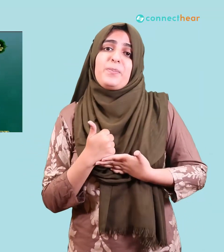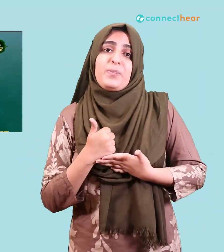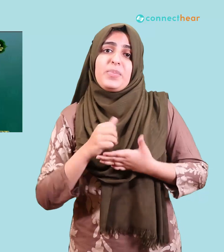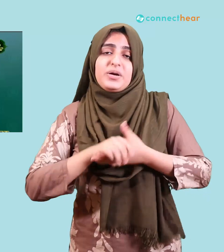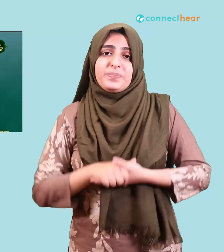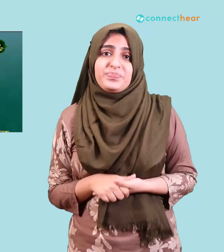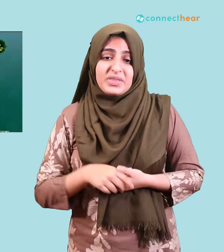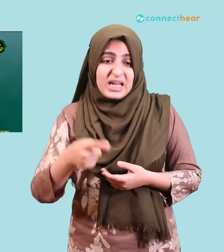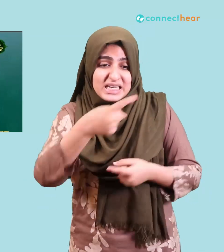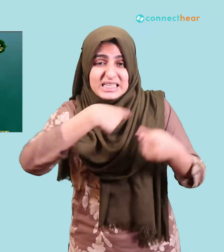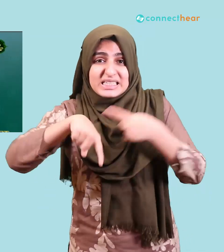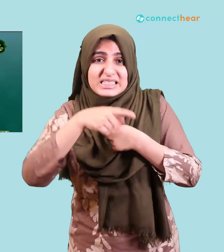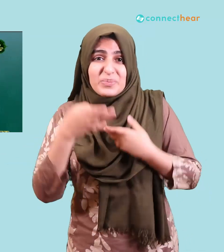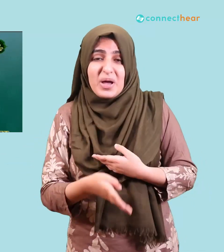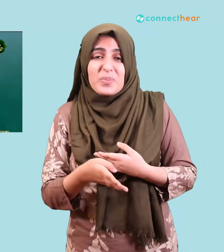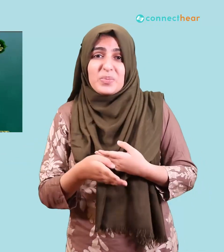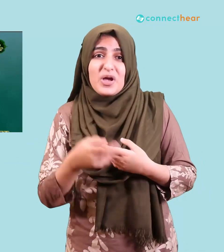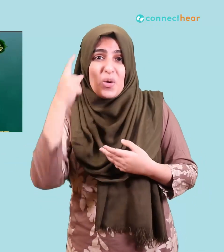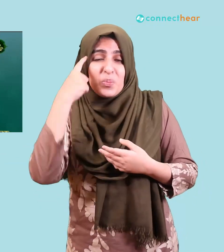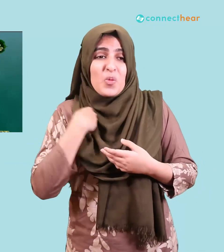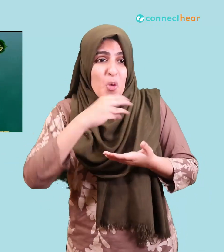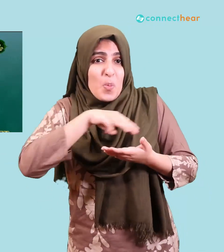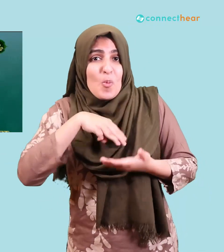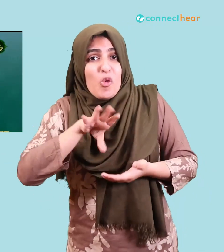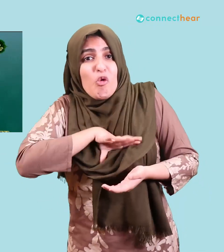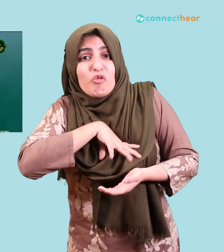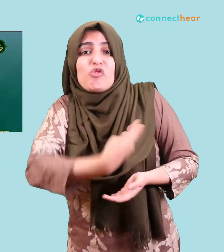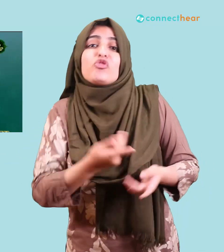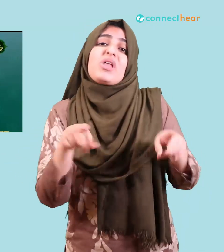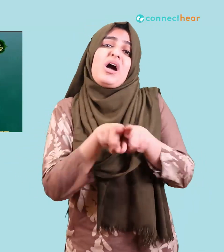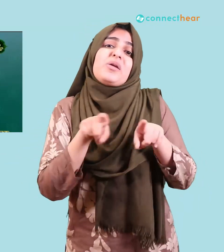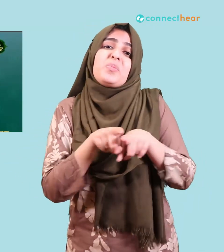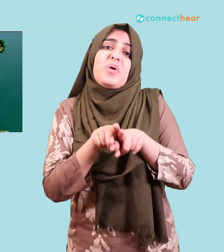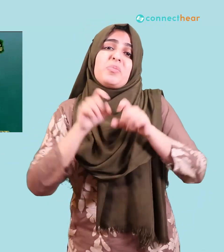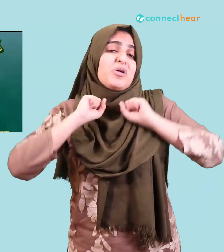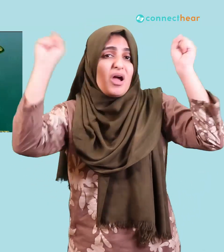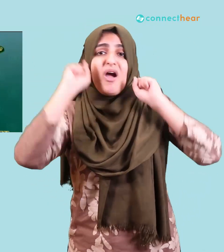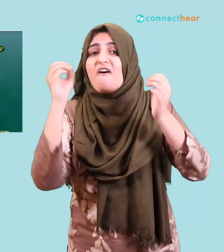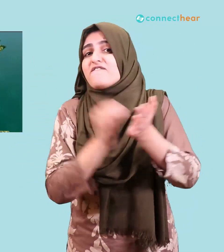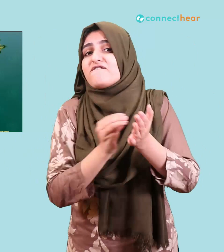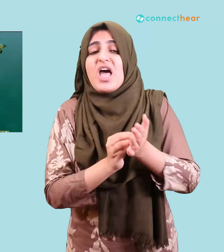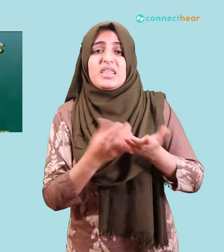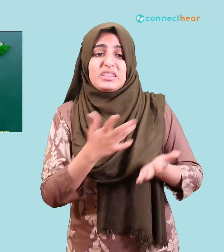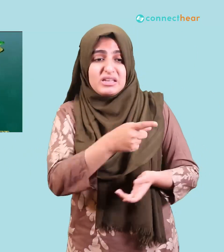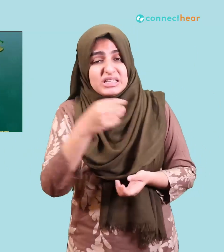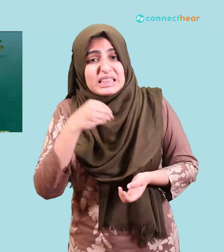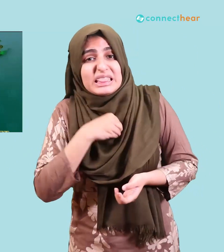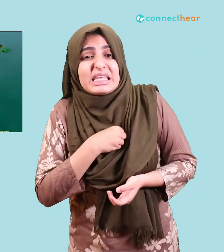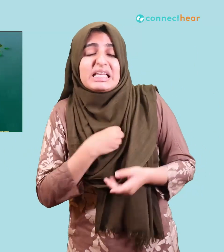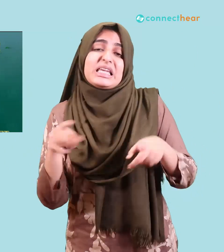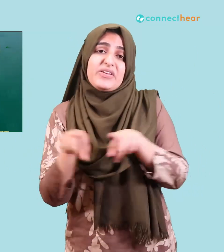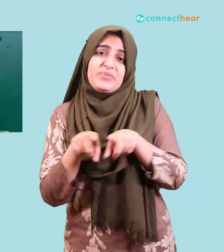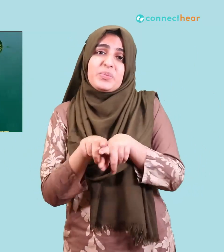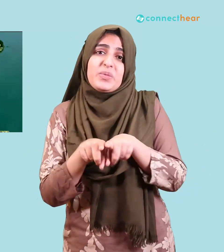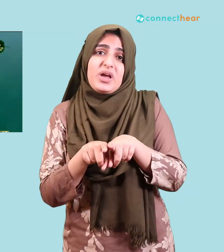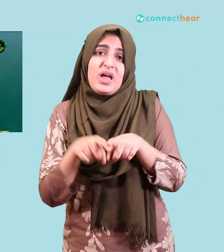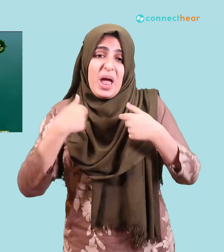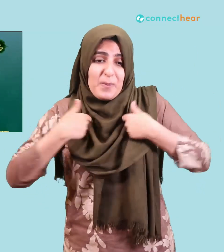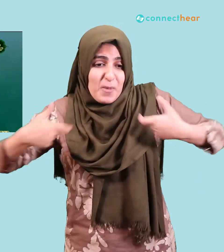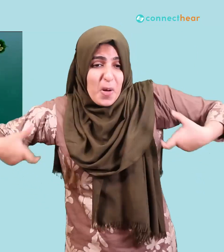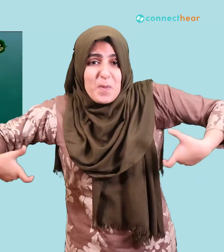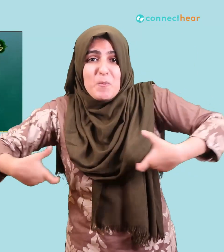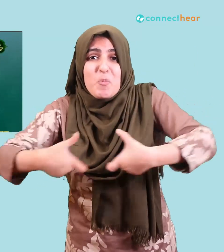کیونکہ یہ جو چیزیں یہ جو ہو رہے ہیں ہمارے ملک کو نقصان پہنچ رہا ہے، اس سے تکلیف پہنچتی ہے۔ ہماری پولیس